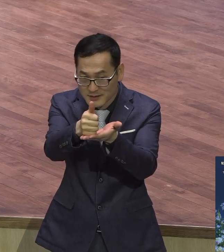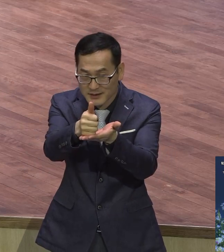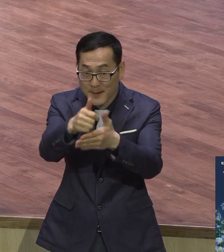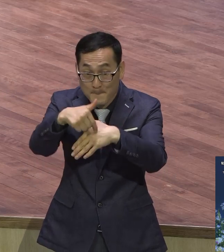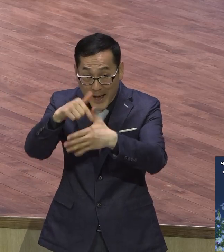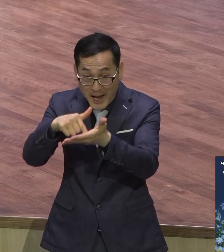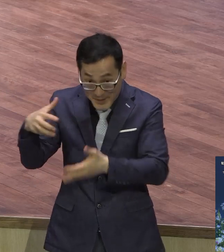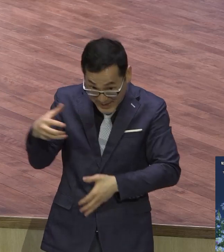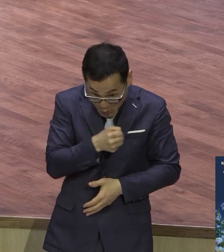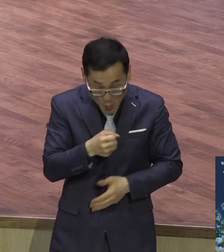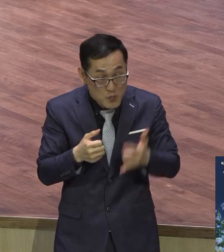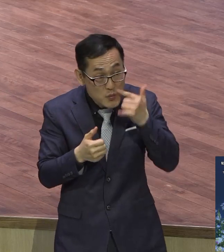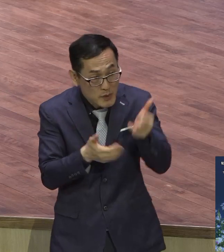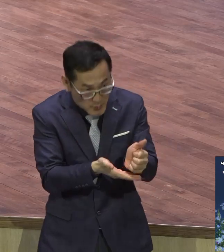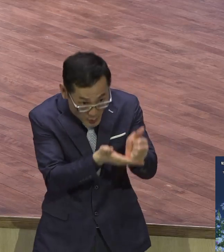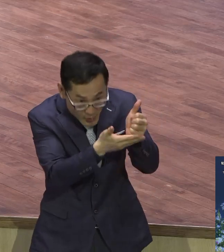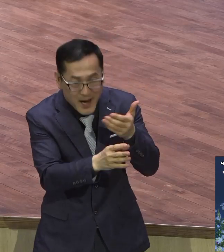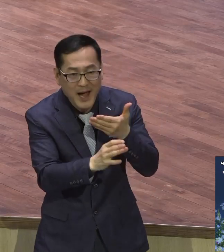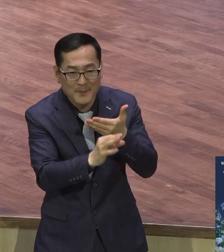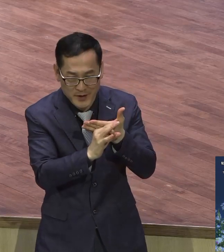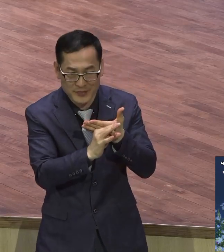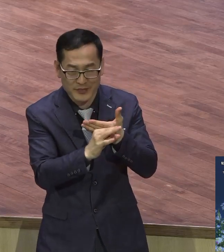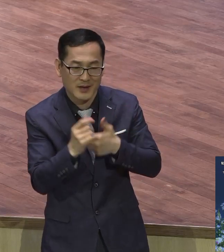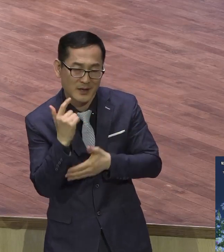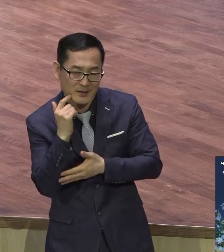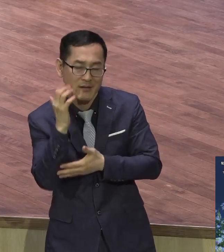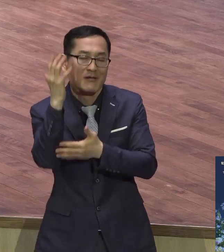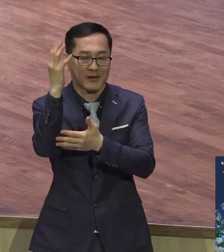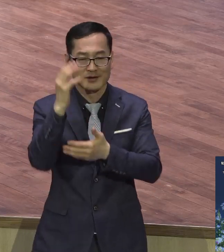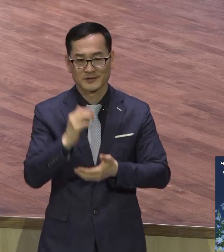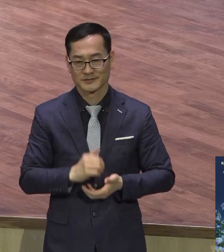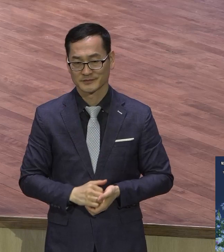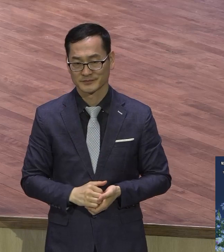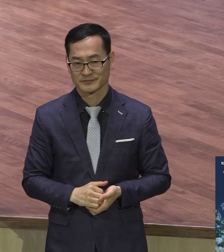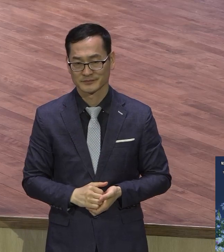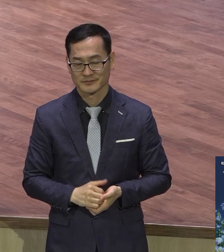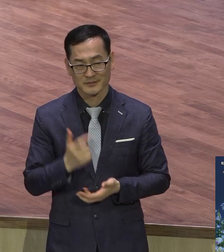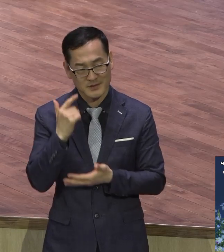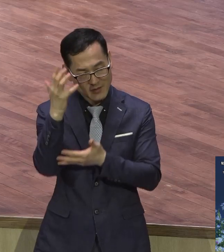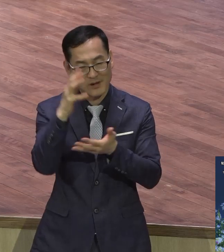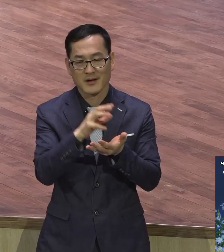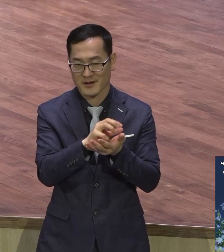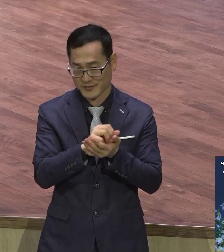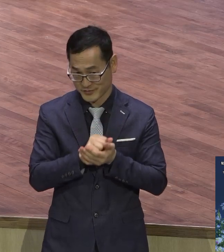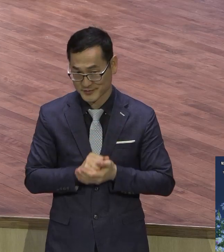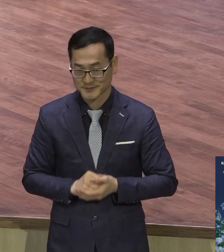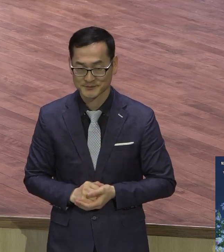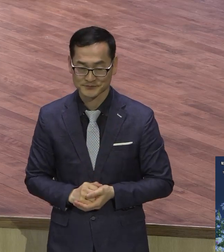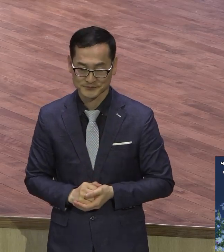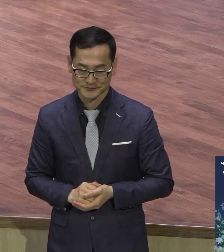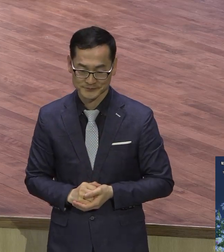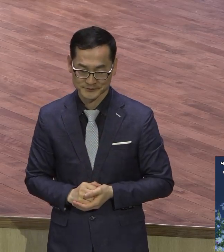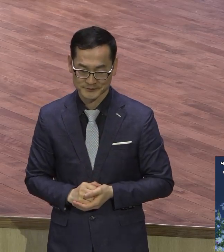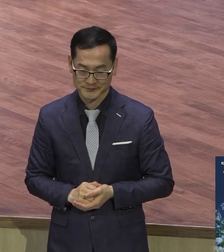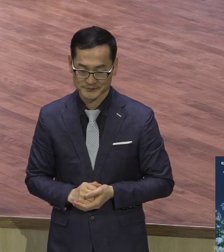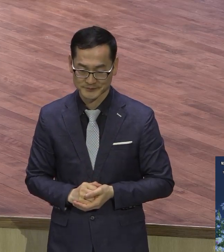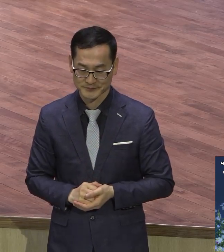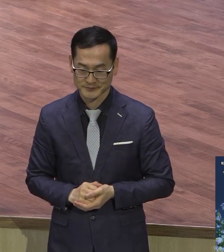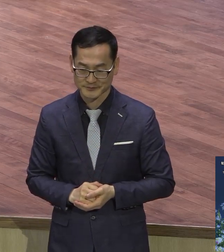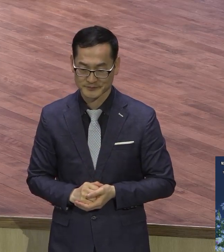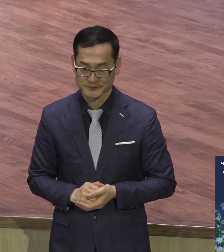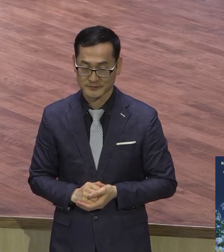부모에 공경하며 영광스럽게 하라라는 뜻이에요. 부모에 대해서. 이렇게까지 말씀하신 이유가 어디